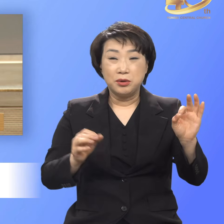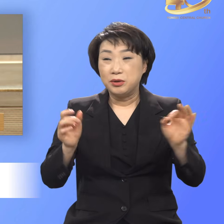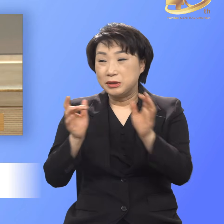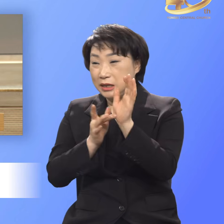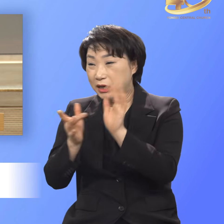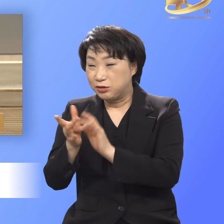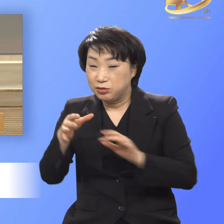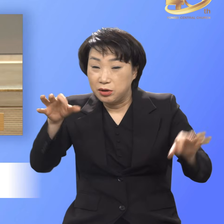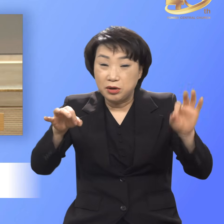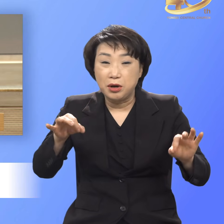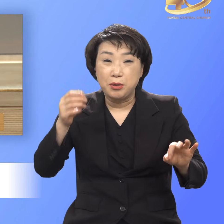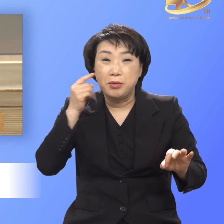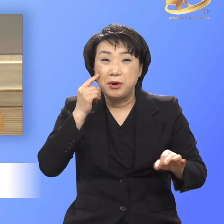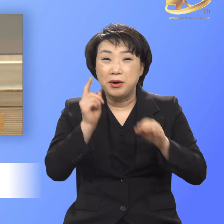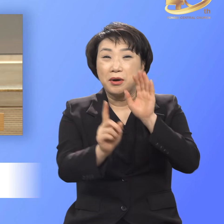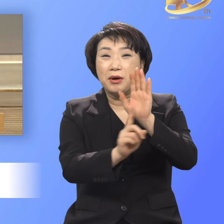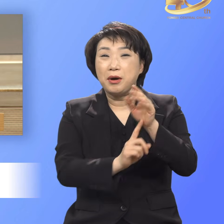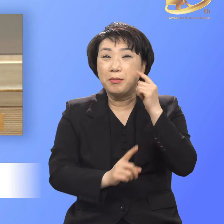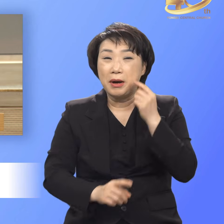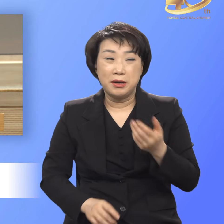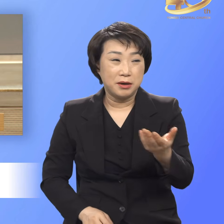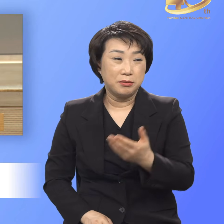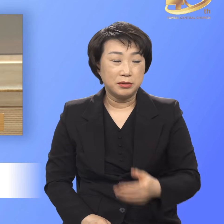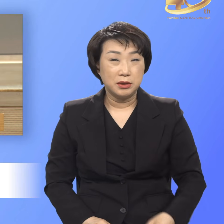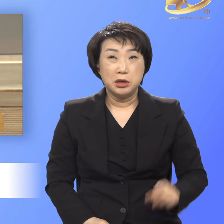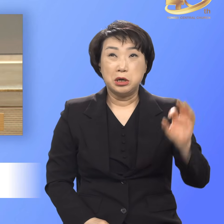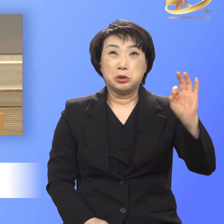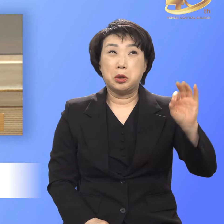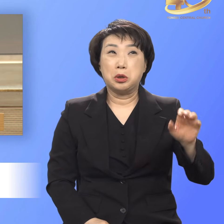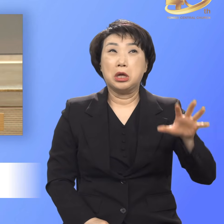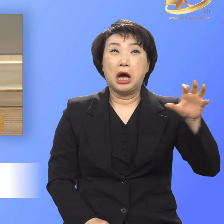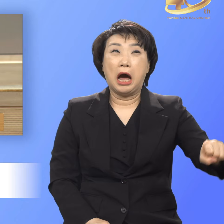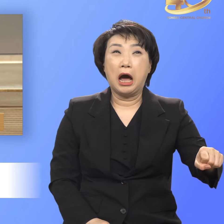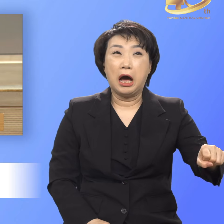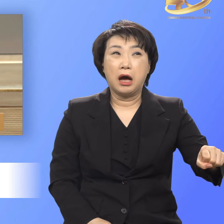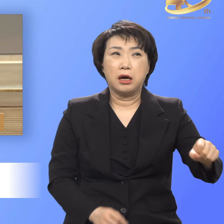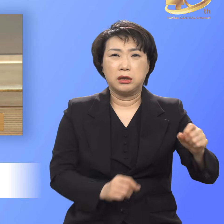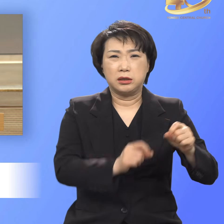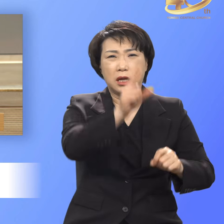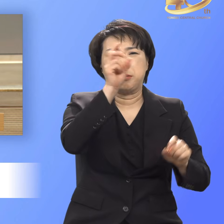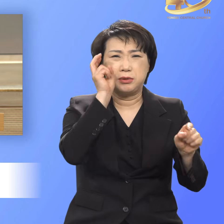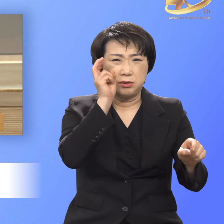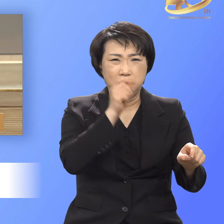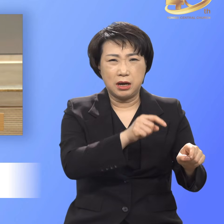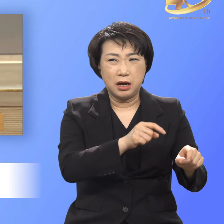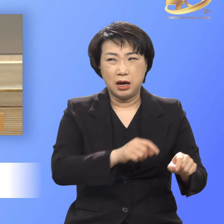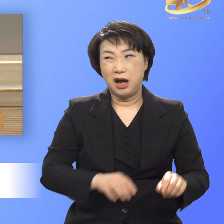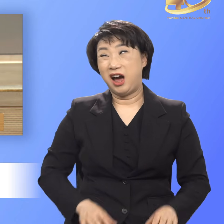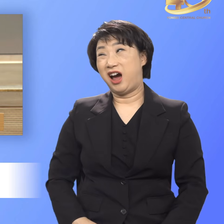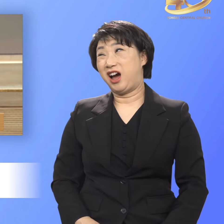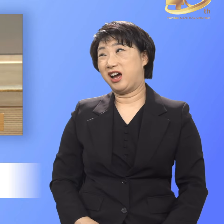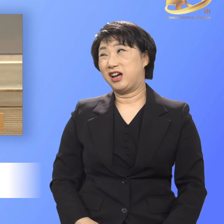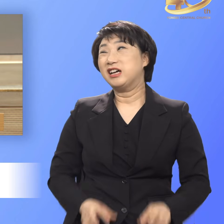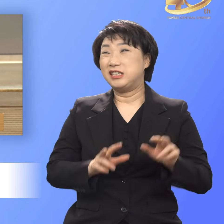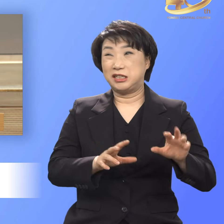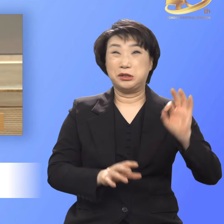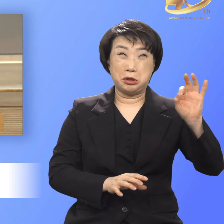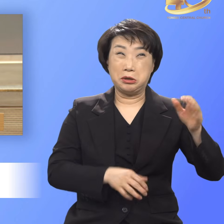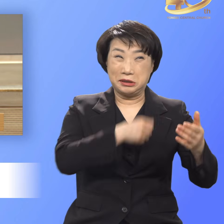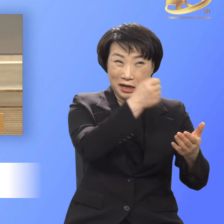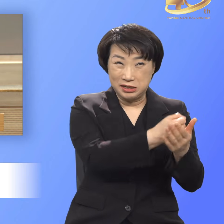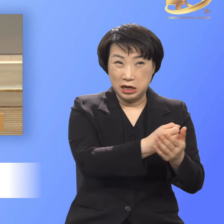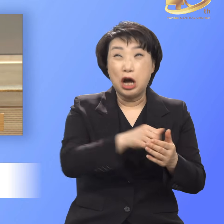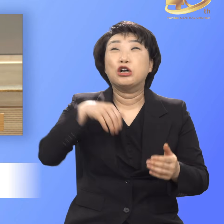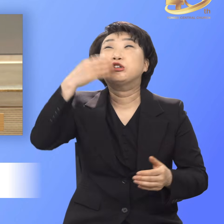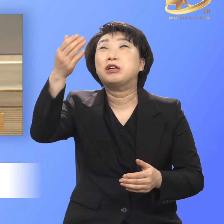택하라. 그러면 돈 택할 사람이 상당히 많아요. 지금 돈 택하고 나중에 믿지